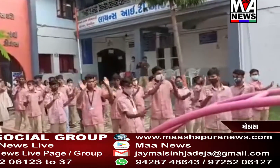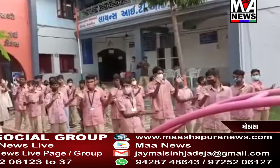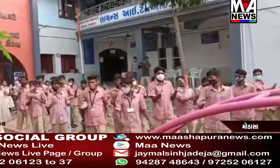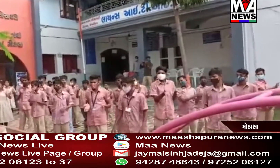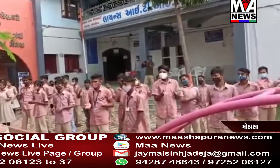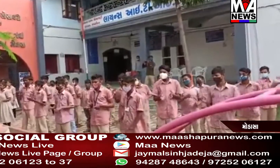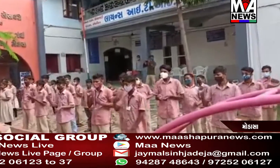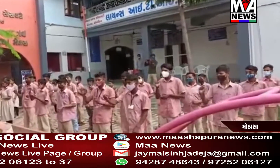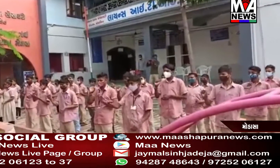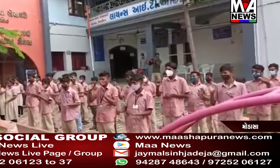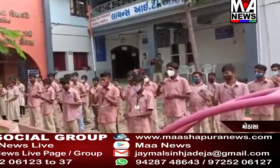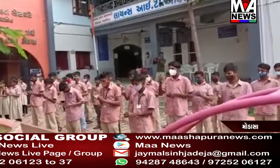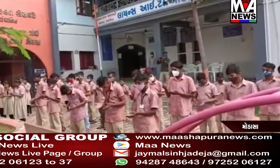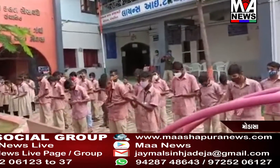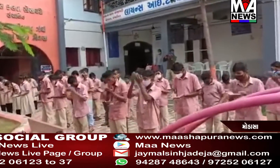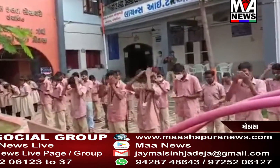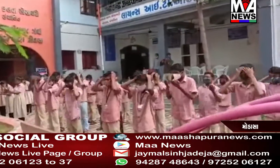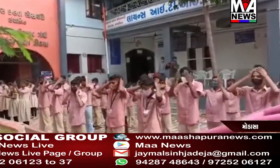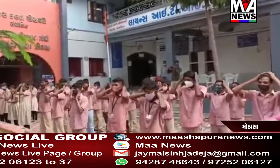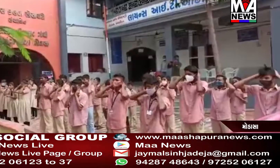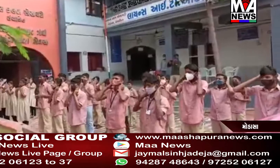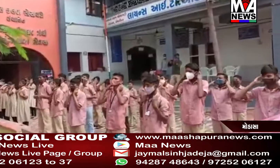ભગવદ્ ગીતાનું પુસ્તક આપી અને તેમને સન્માનિત